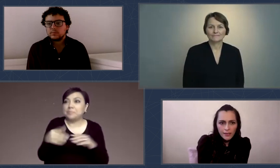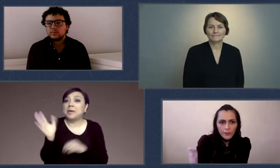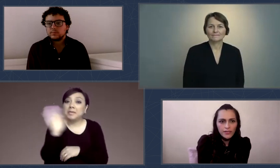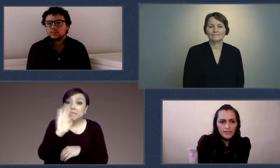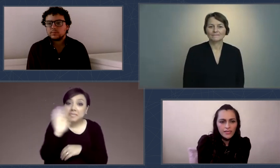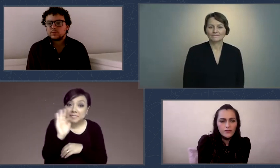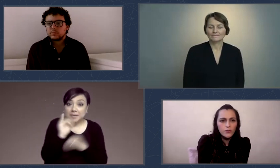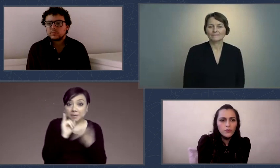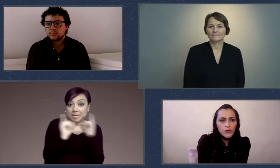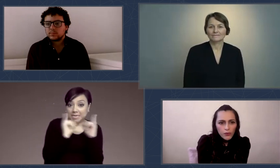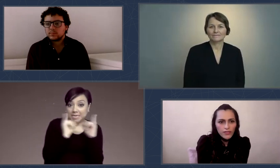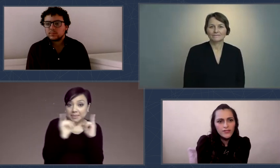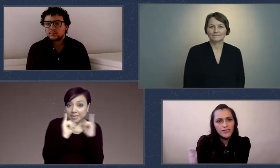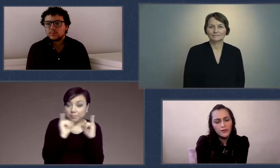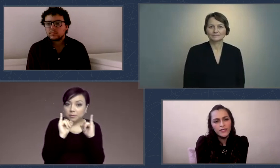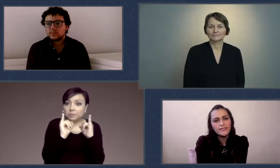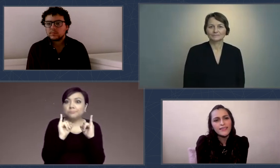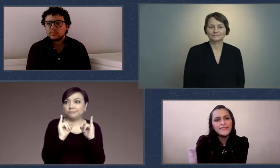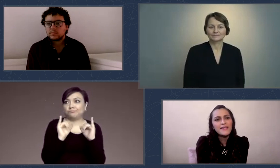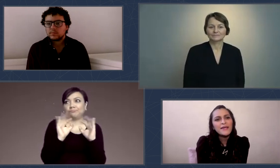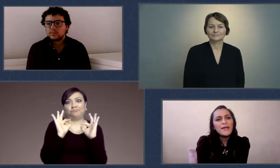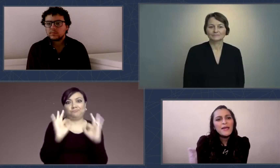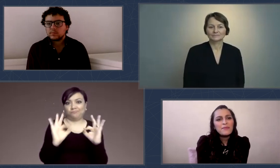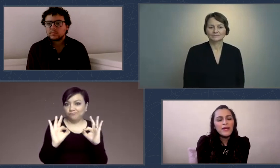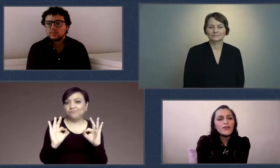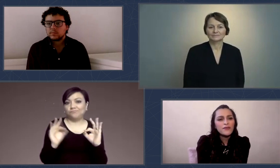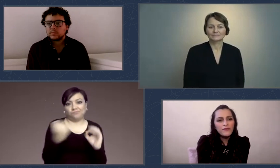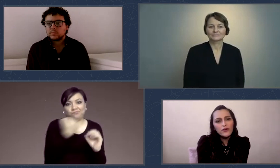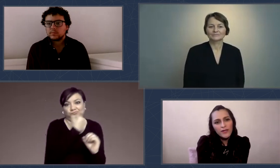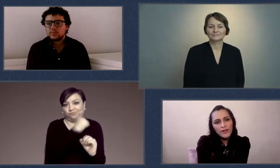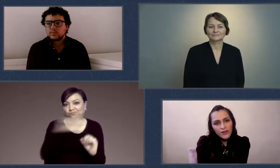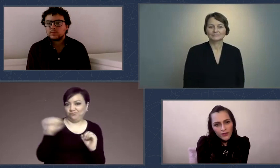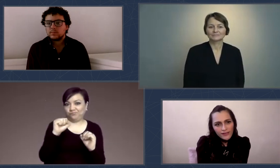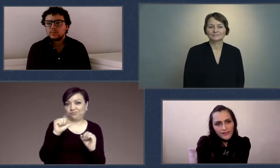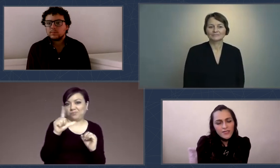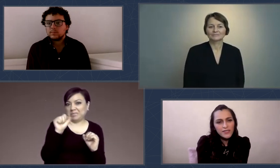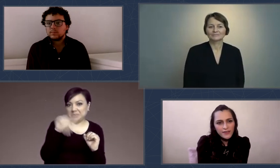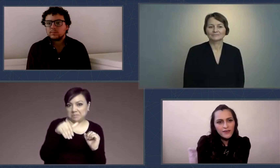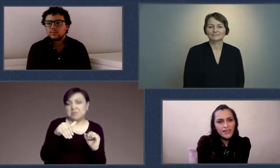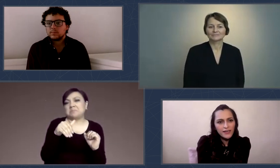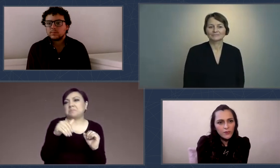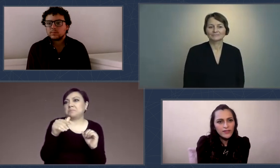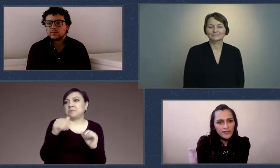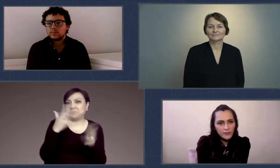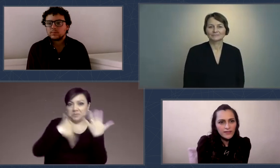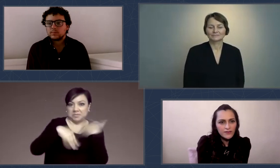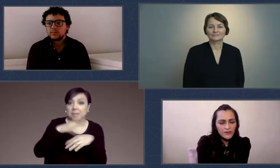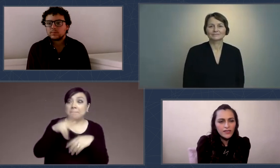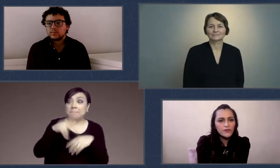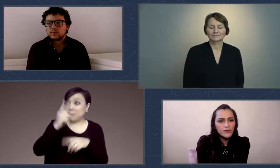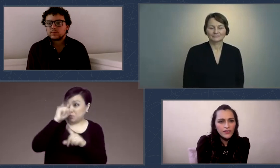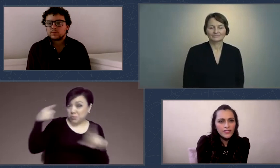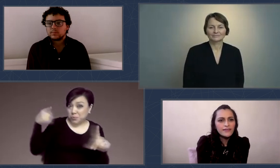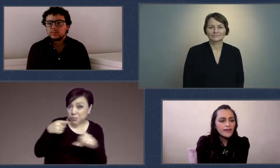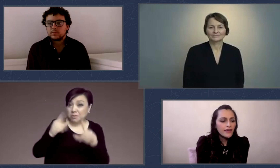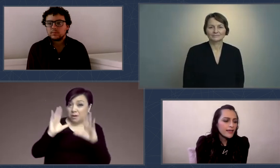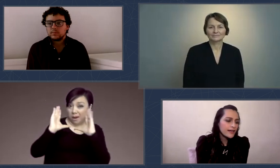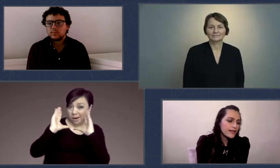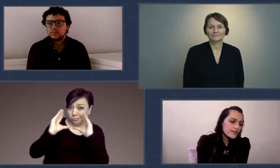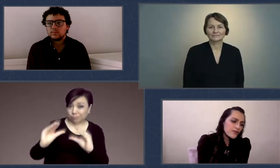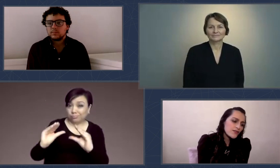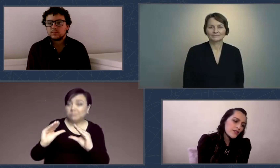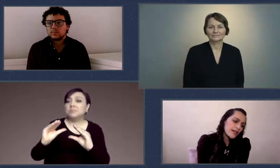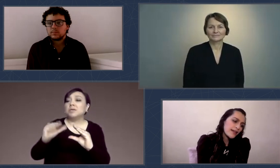hay intérpretes que son muy buenos en lengua de señas, pero sin formación específica como intérpretes o traductores?